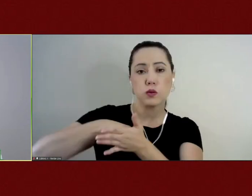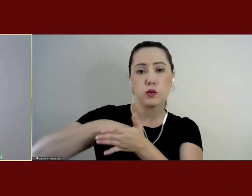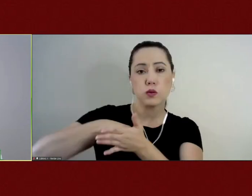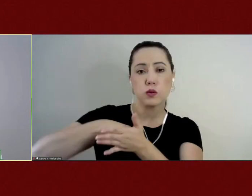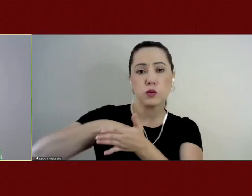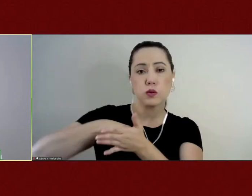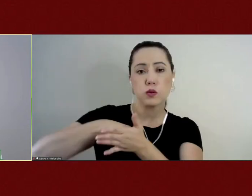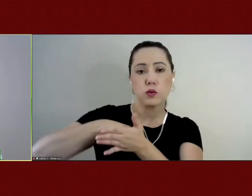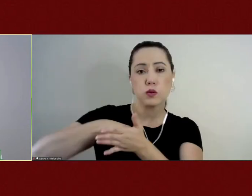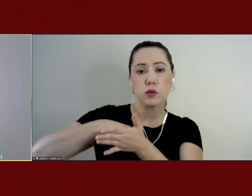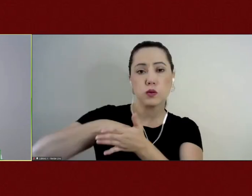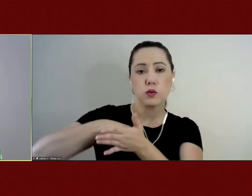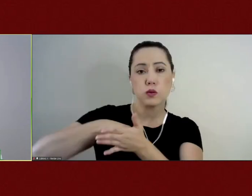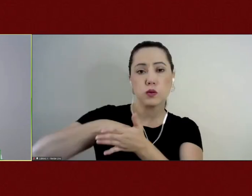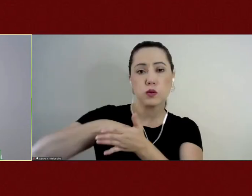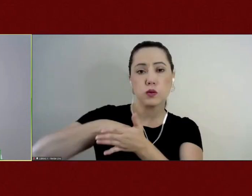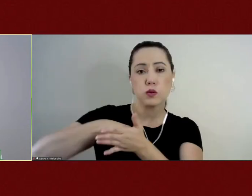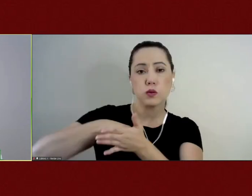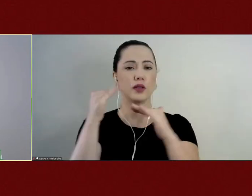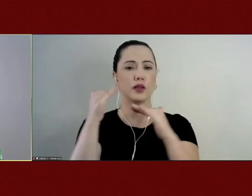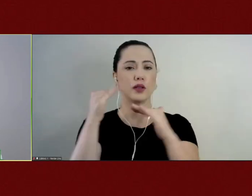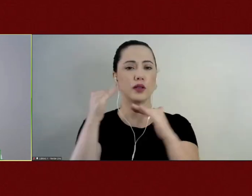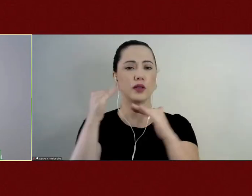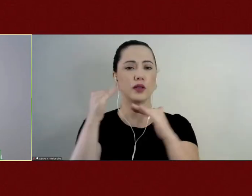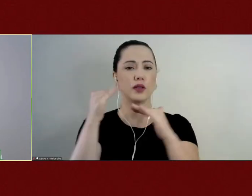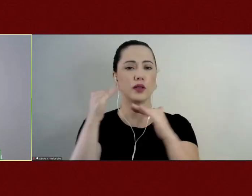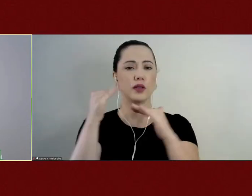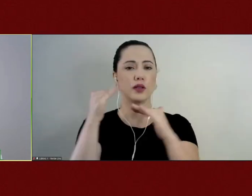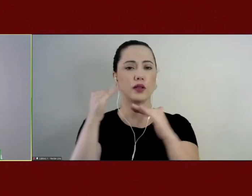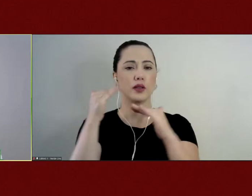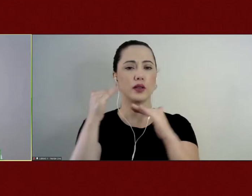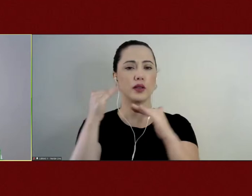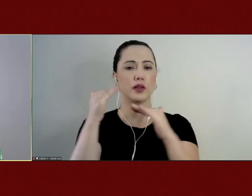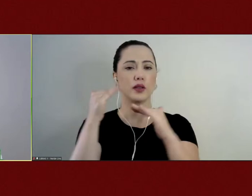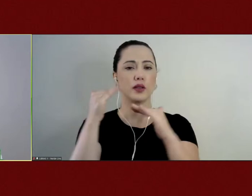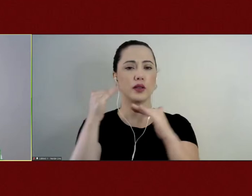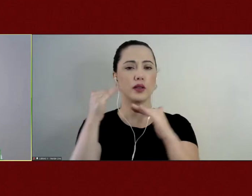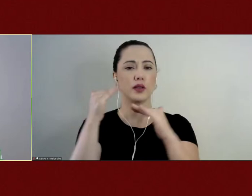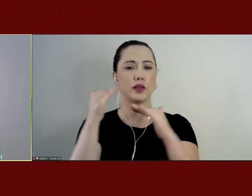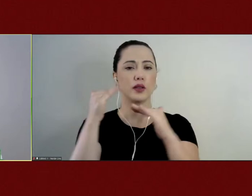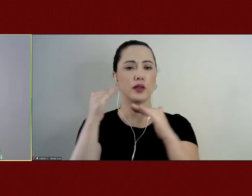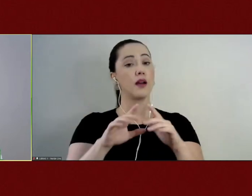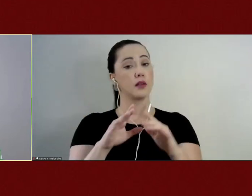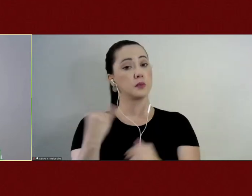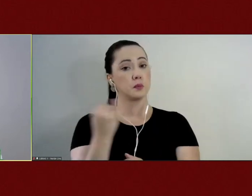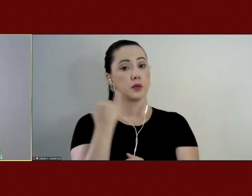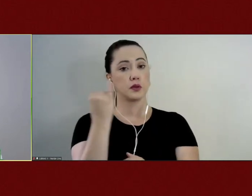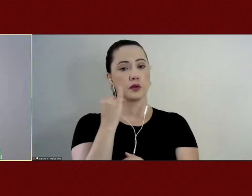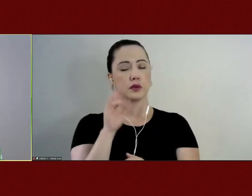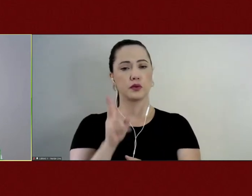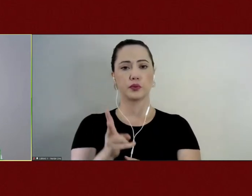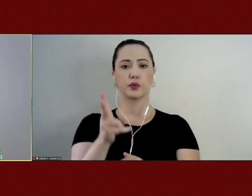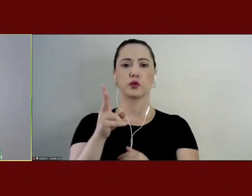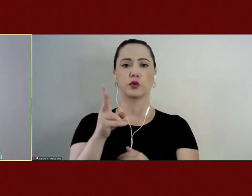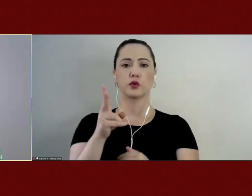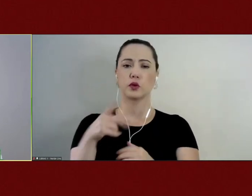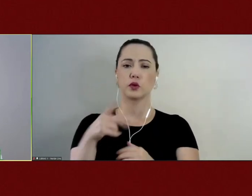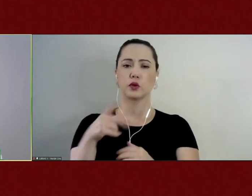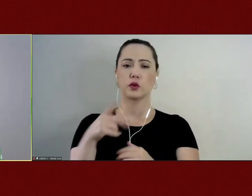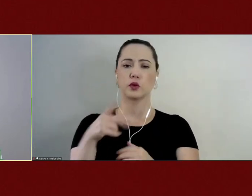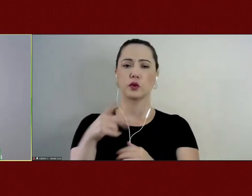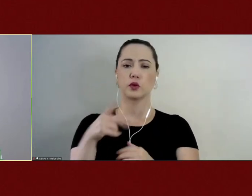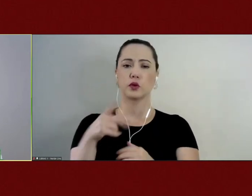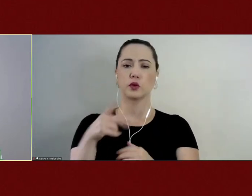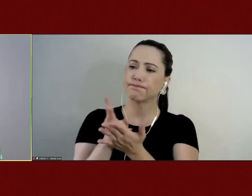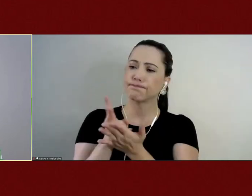por um mundo melhor, né, que têm feito seus trabalhos com muita dedicação, com muita persistência. Nós ainda vivemos um